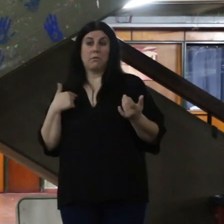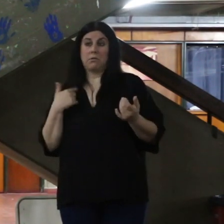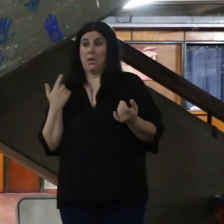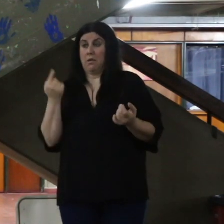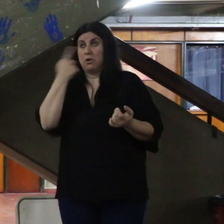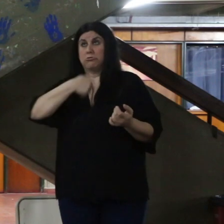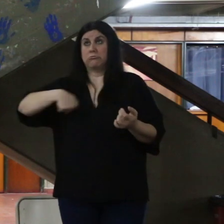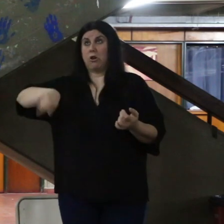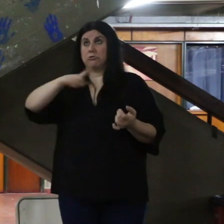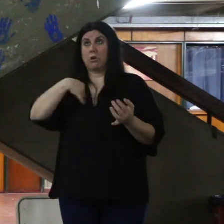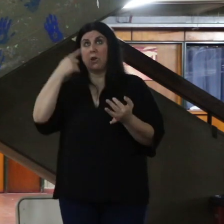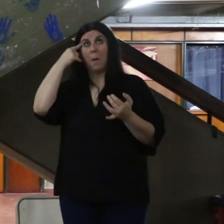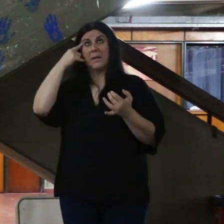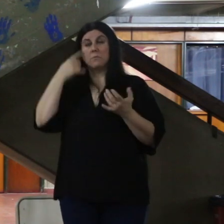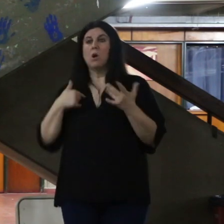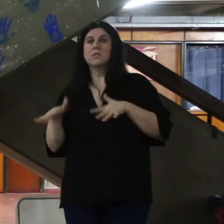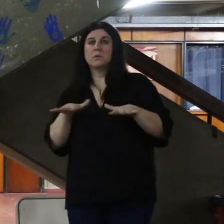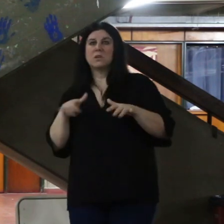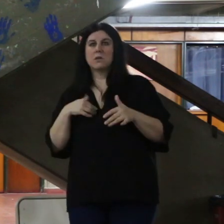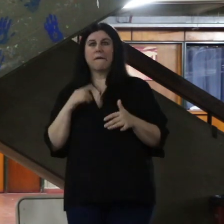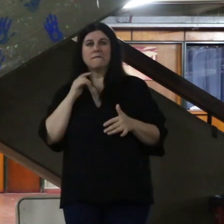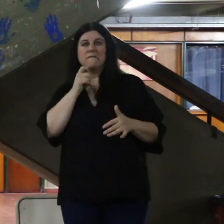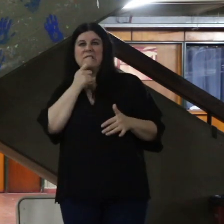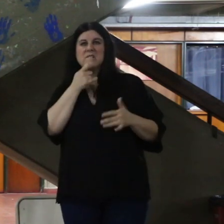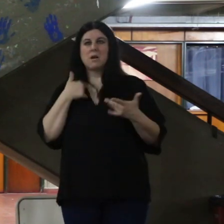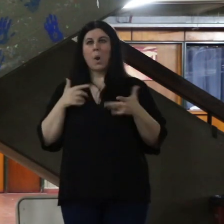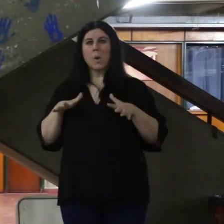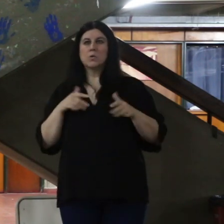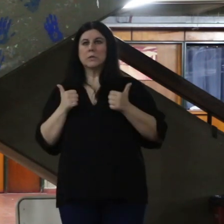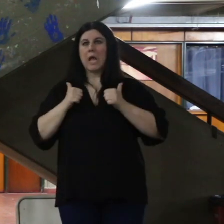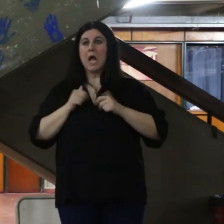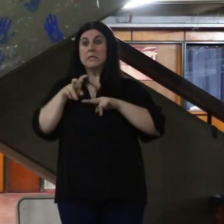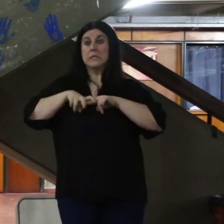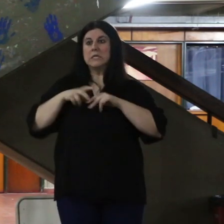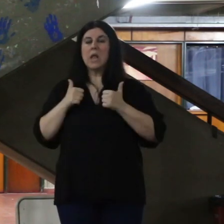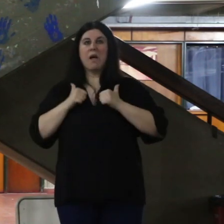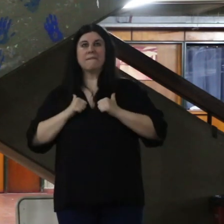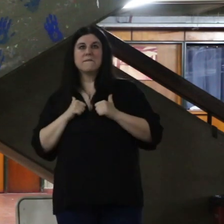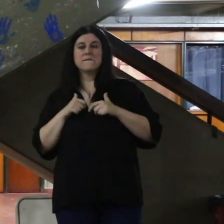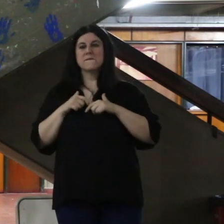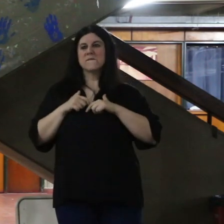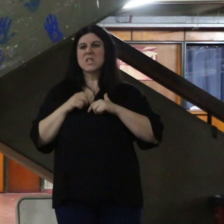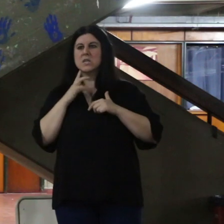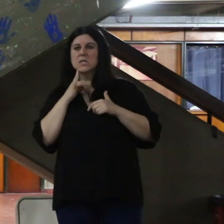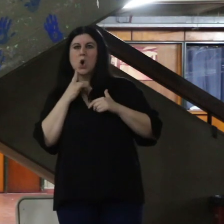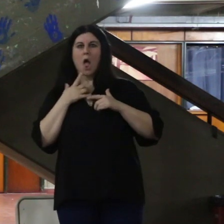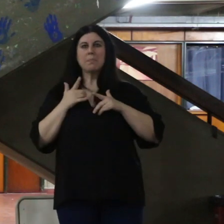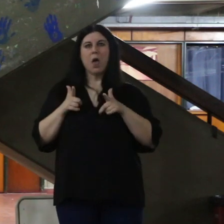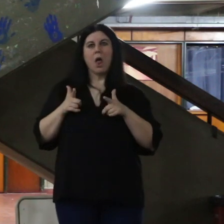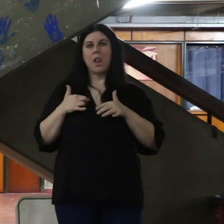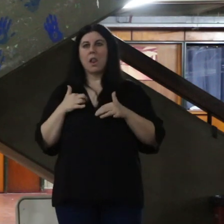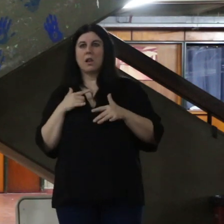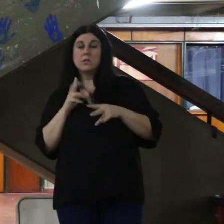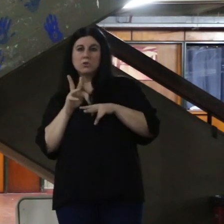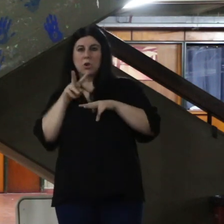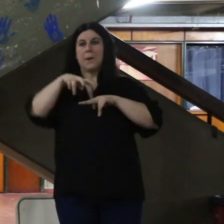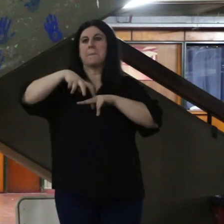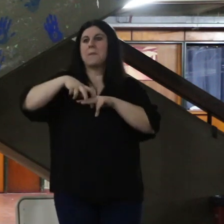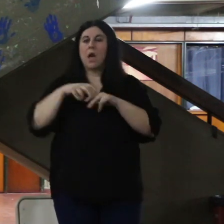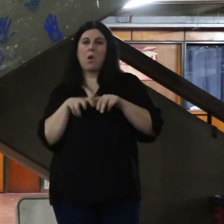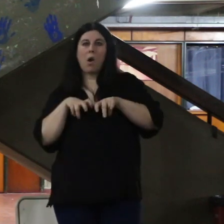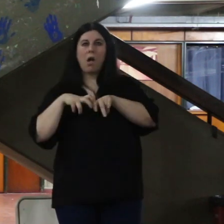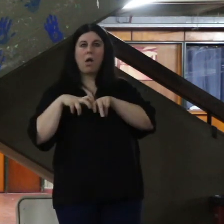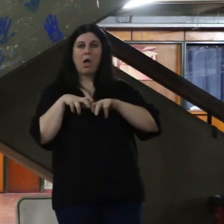movernos. Cuando vos estás incómodo o incómoda en una silla, ¿sí?, te moves para